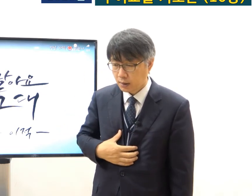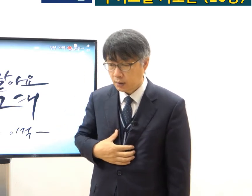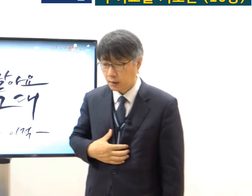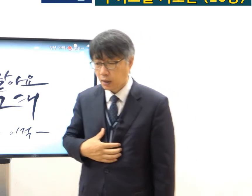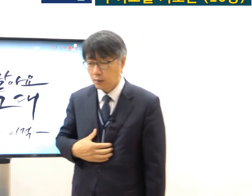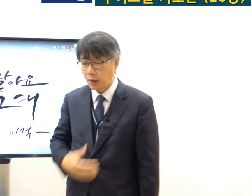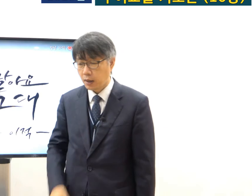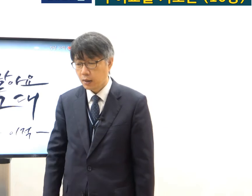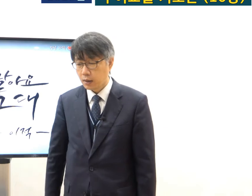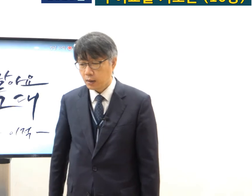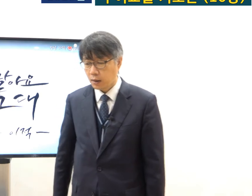그 다음에